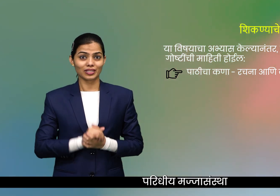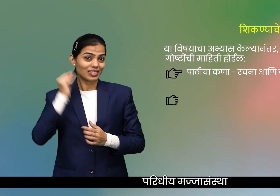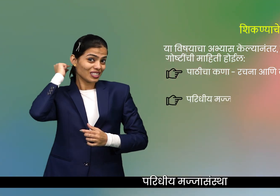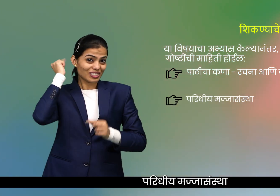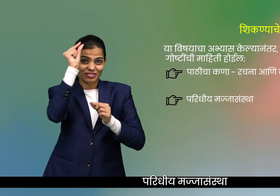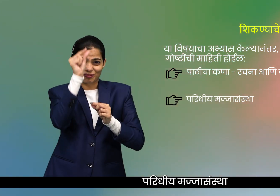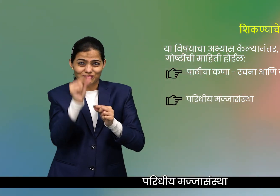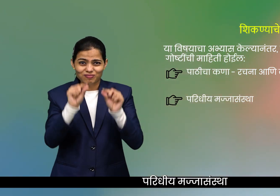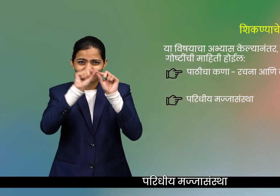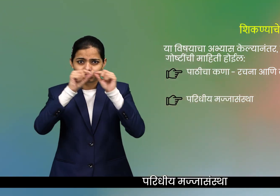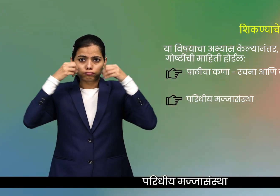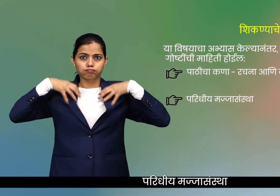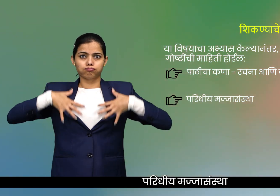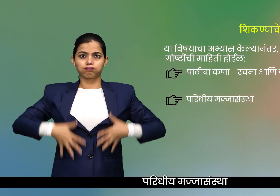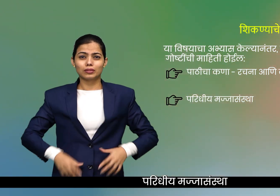परिधीय मज्जासंस्था,